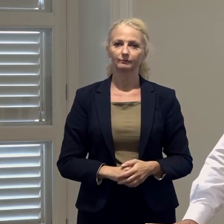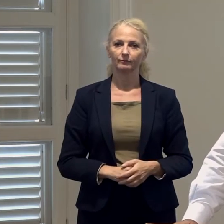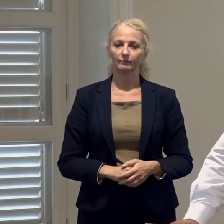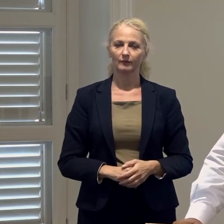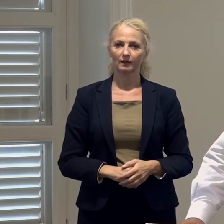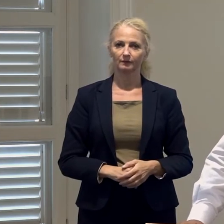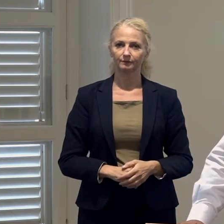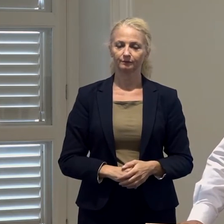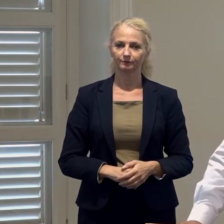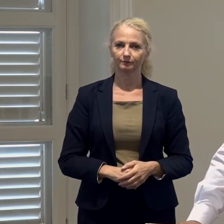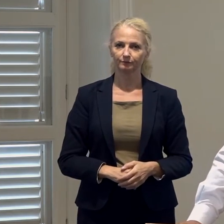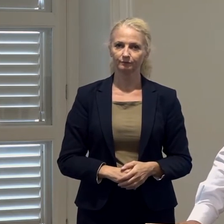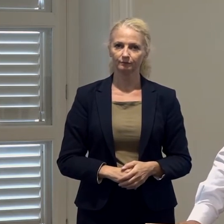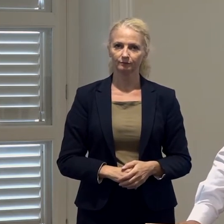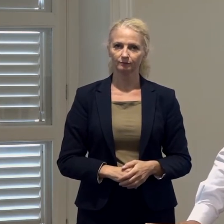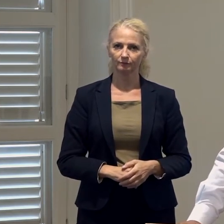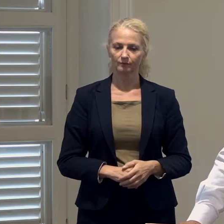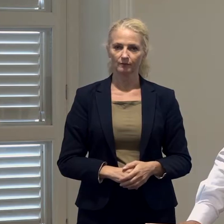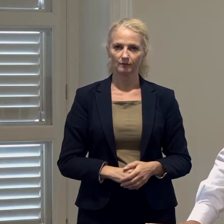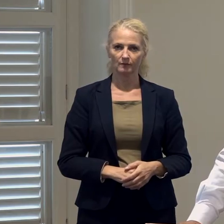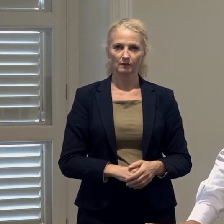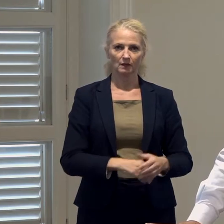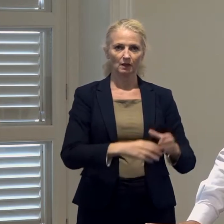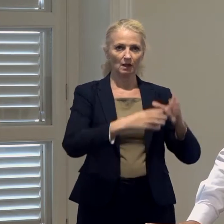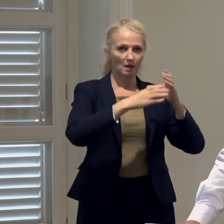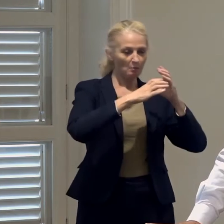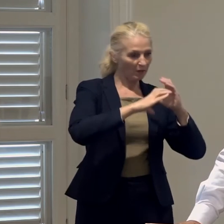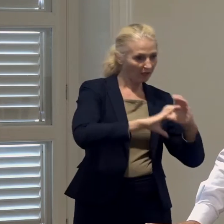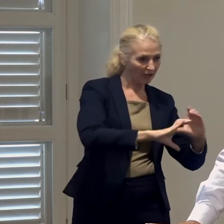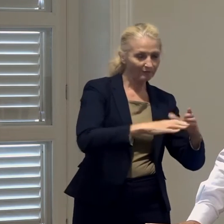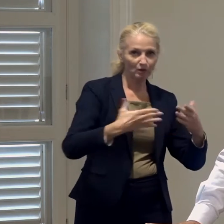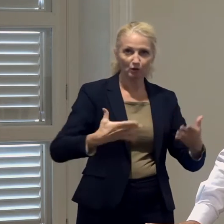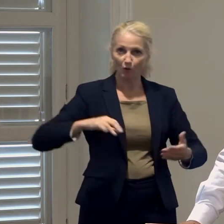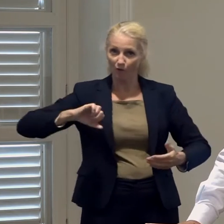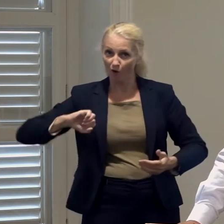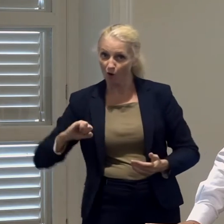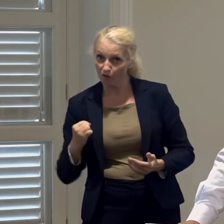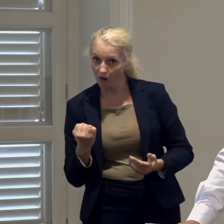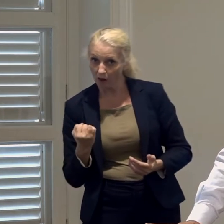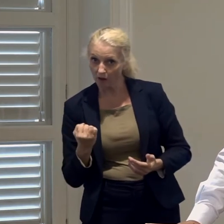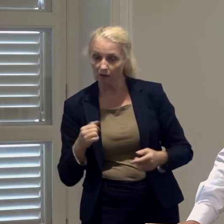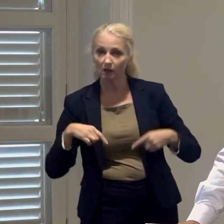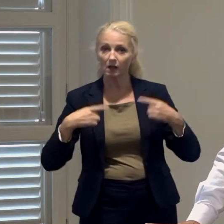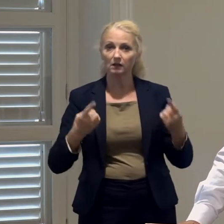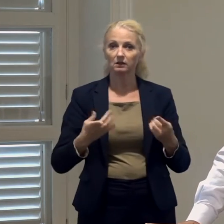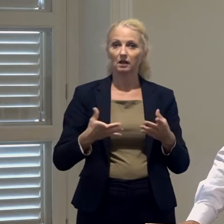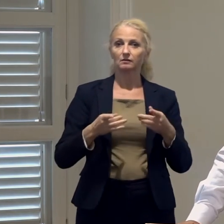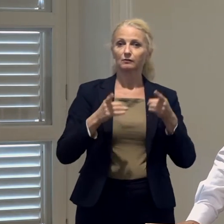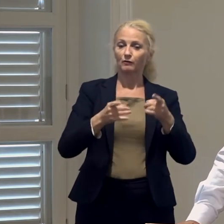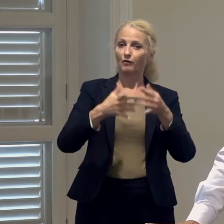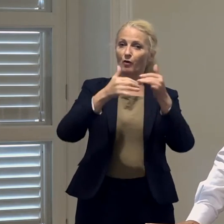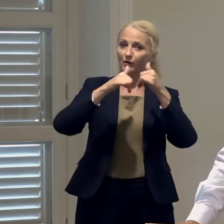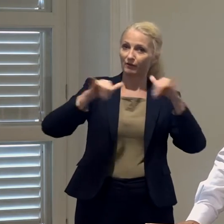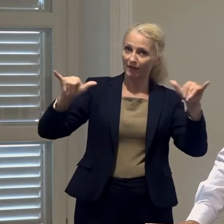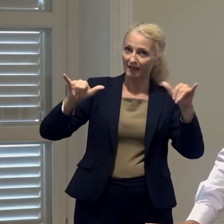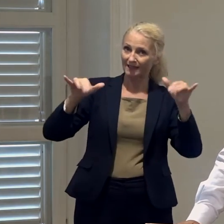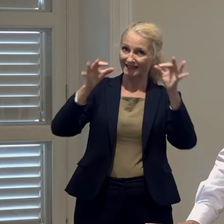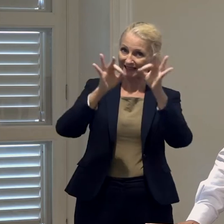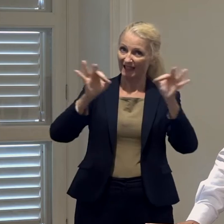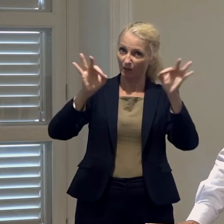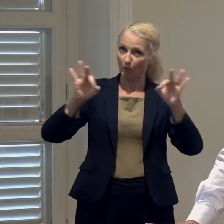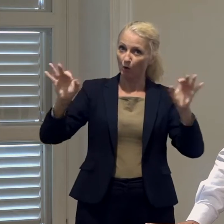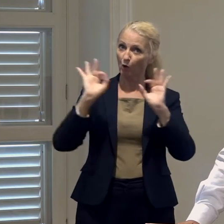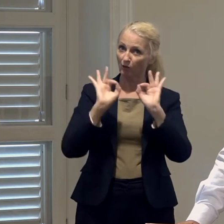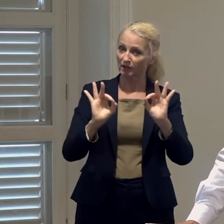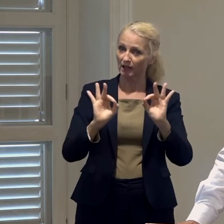Bij begrafenissen of huwelijken is een maximum van 50 mensen toegestaan tijdens de officiële